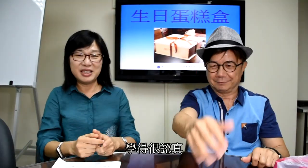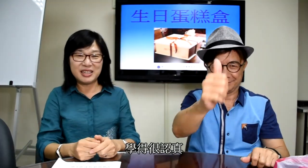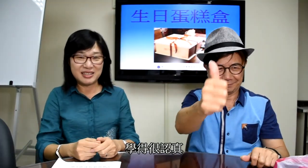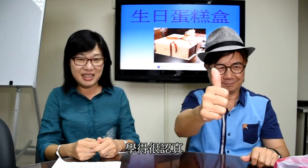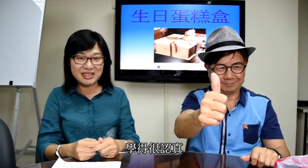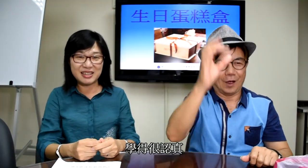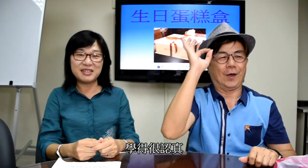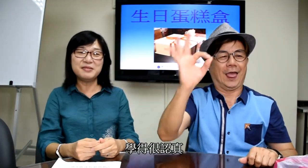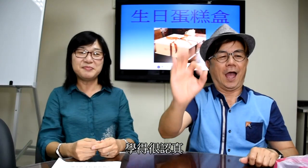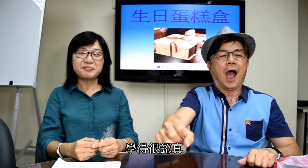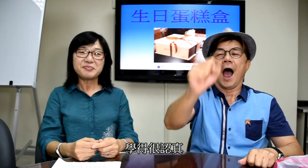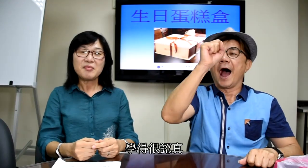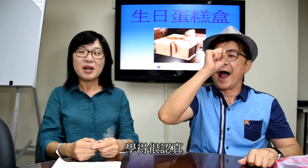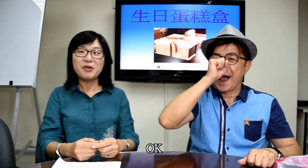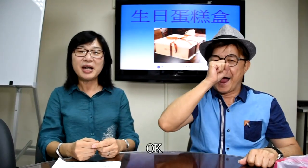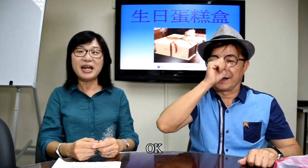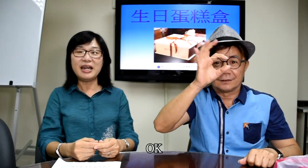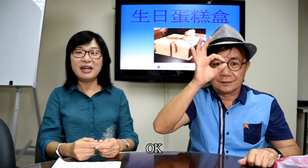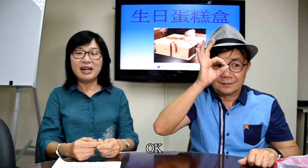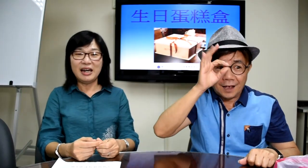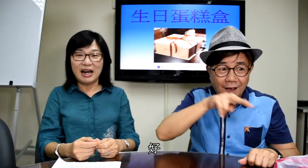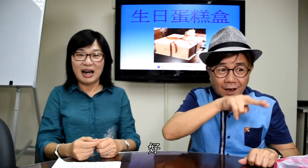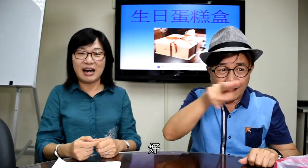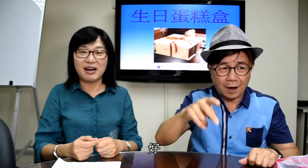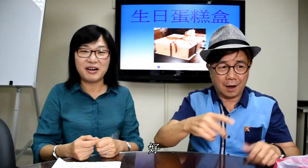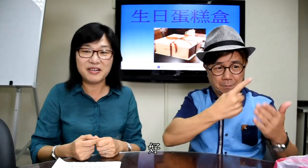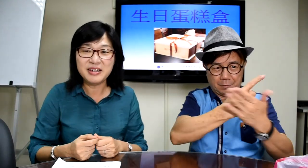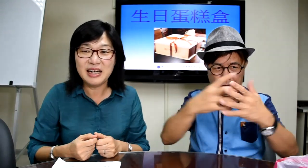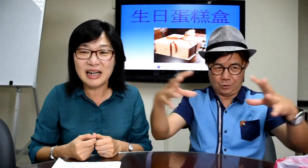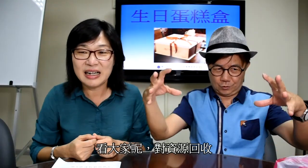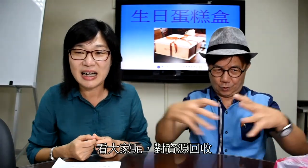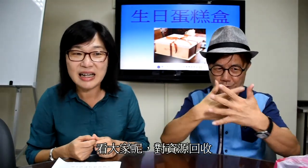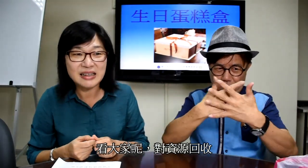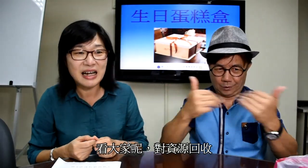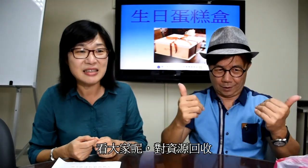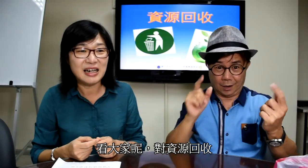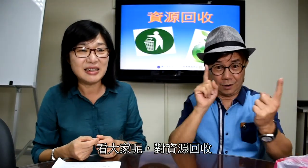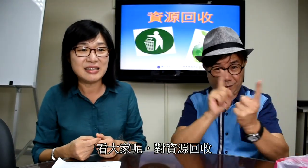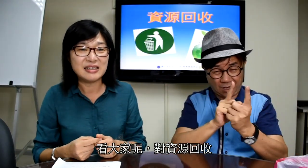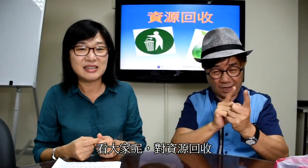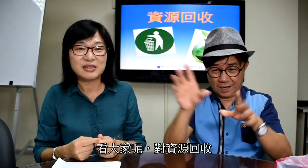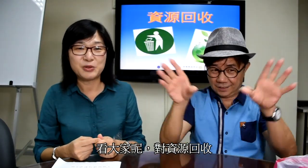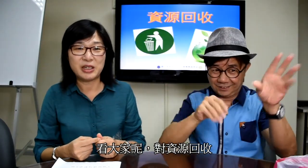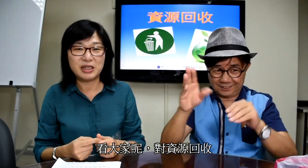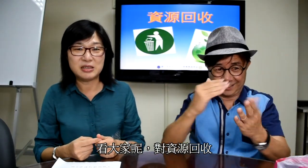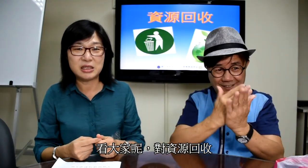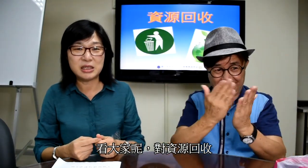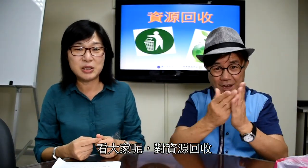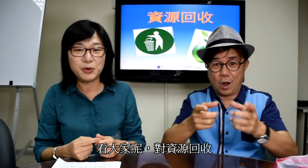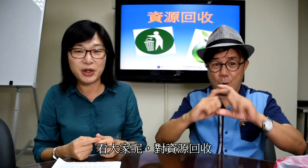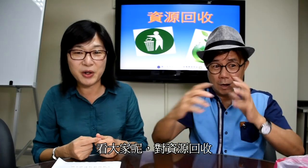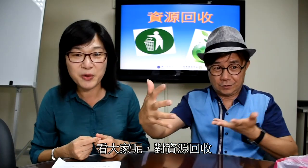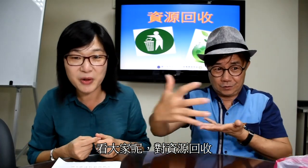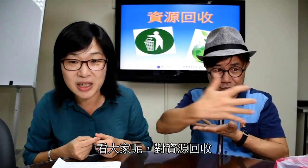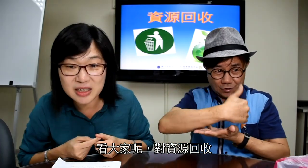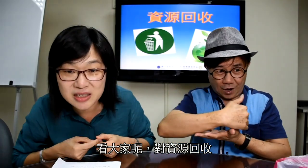很认真。OK， 好，看大家呢对资源回